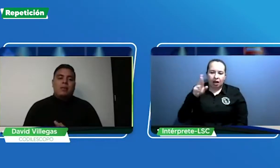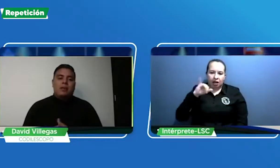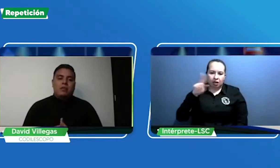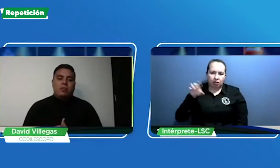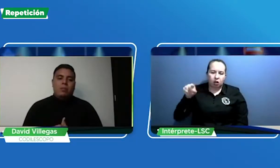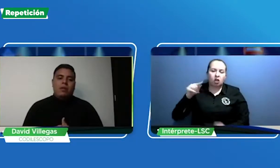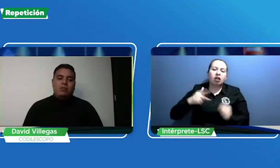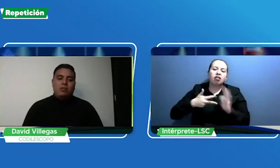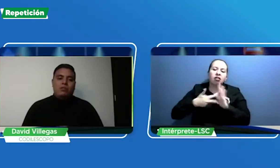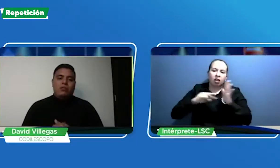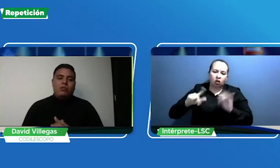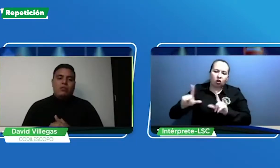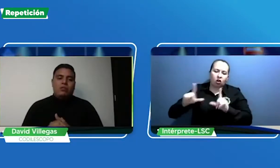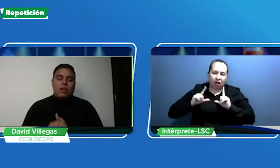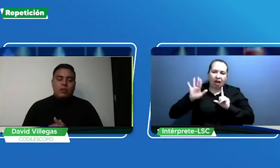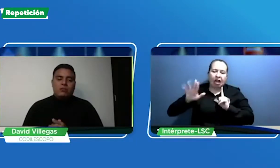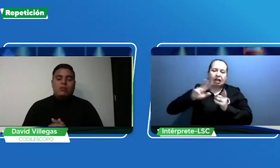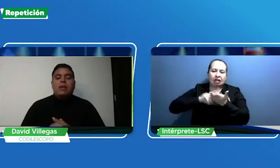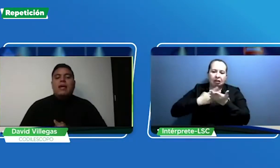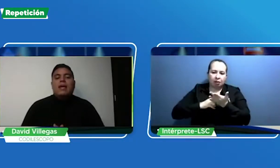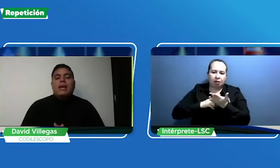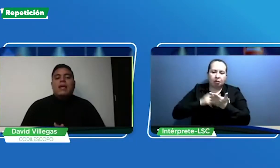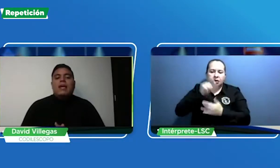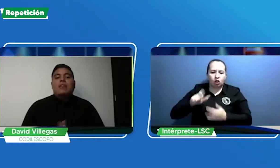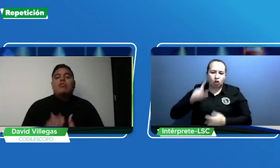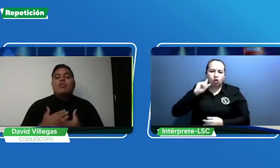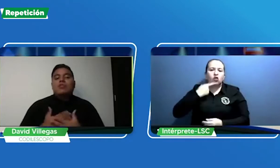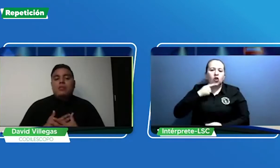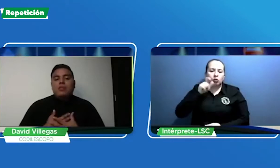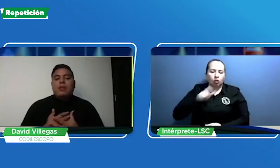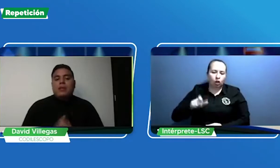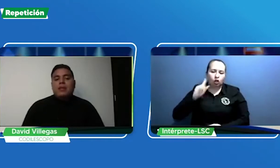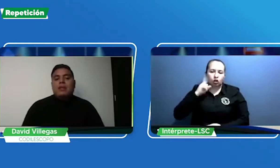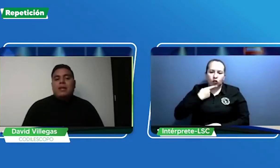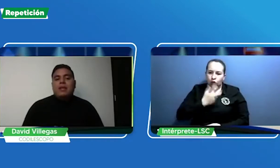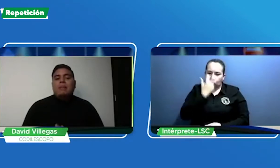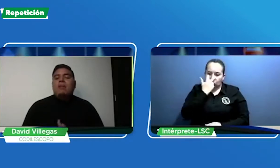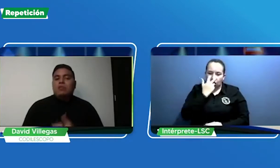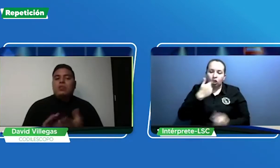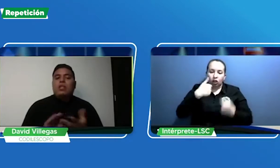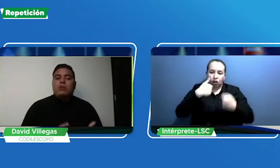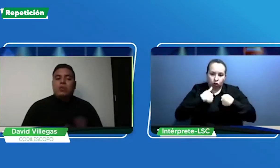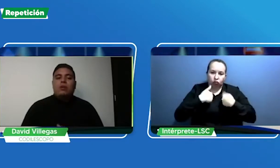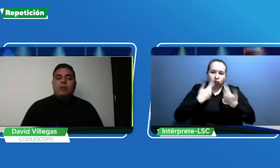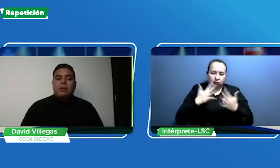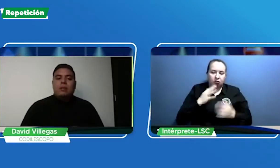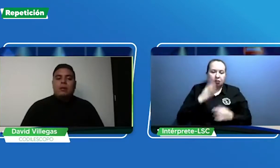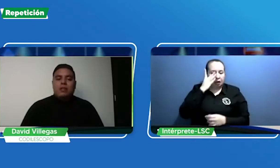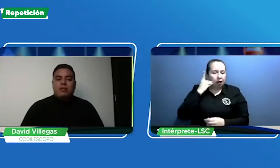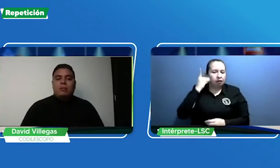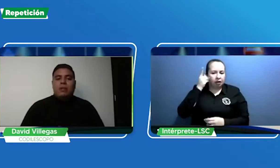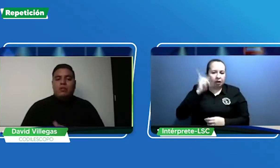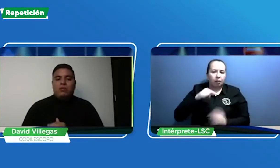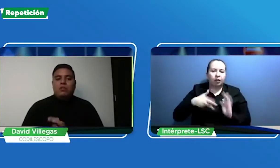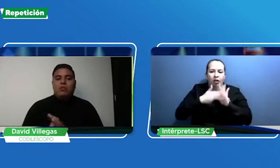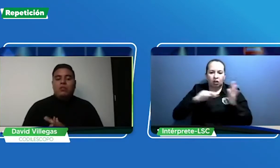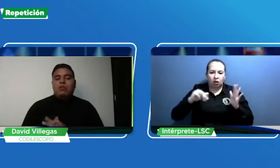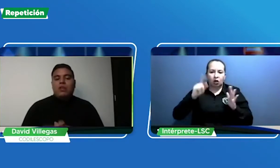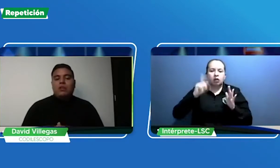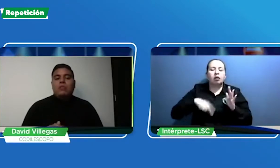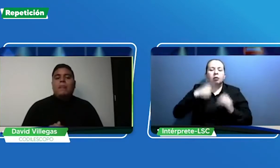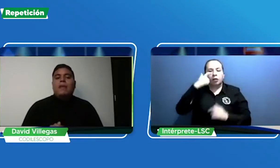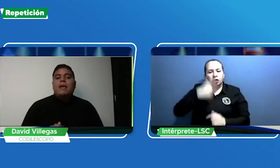interpretación para sordos y sordos ciegos y estoy yo, David, que también soy tecnólogo en interpretación para sordos